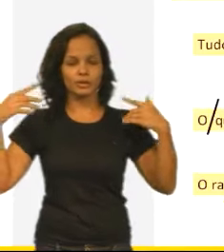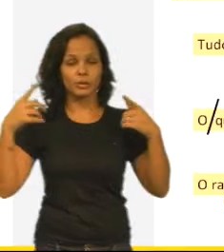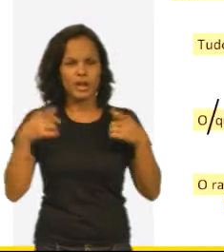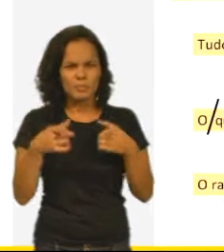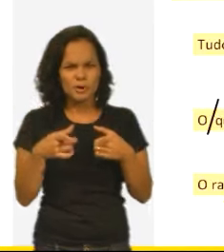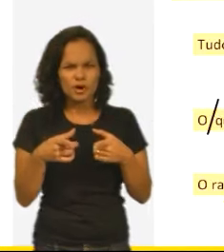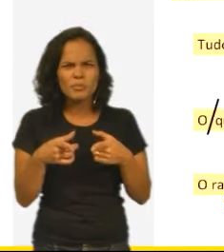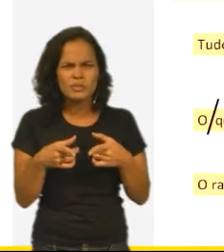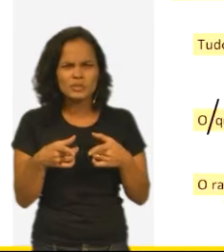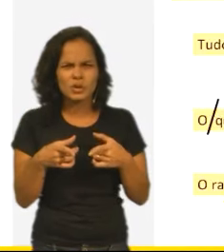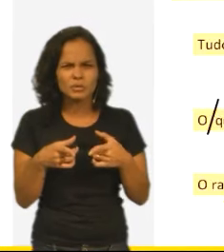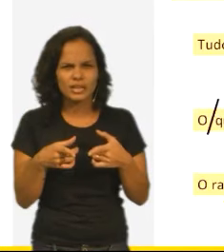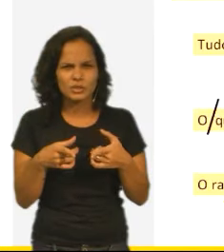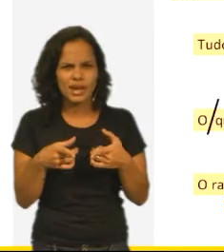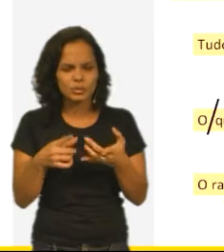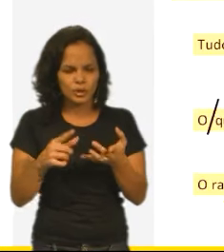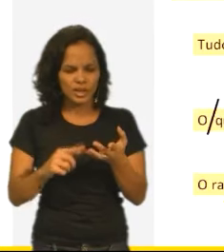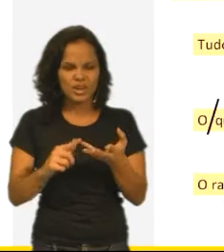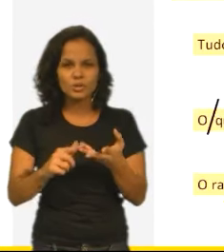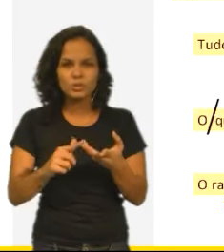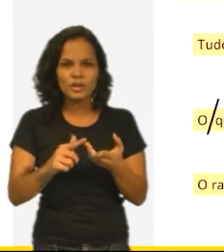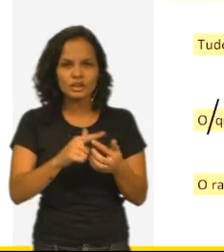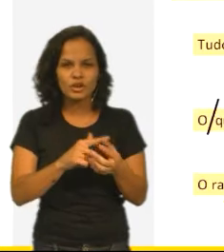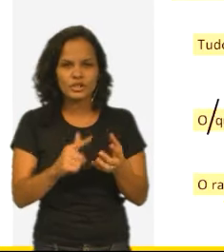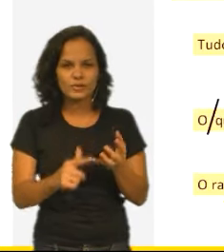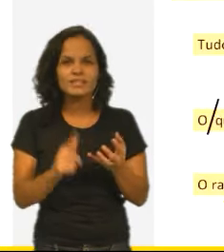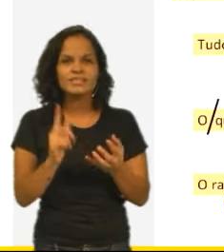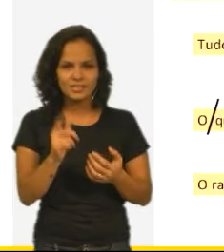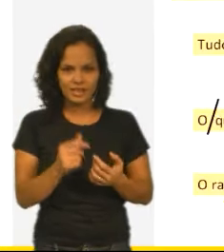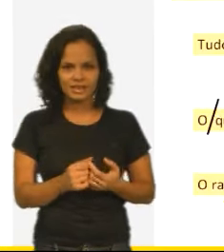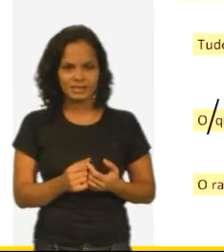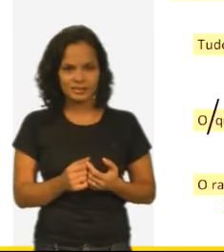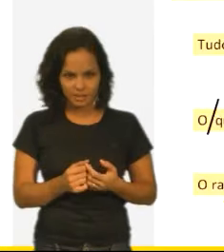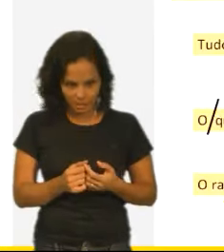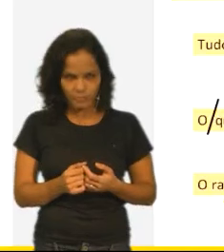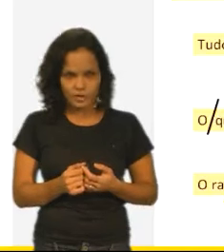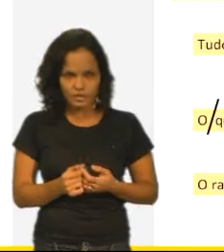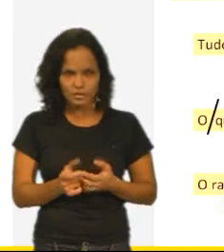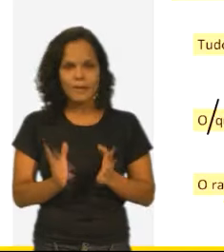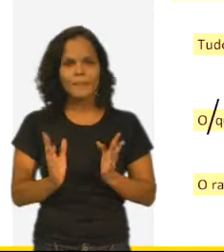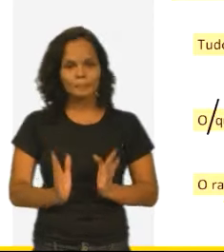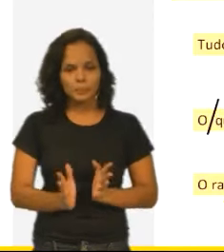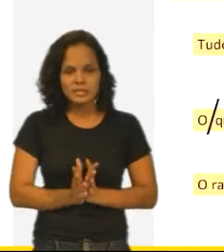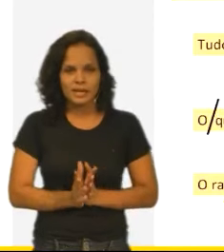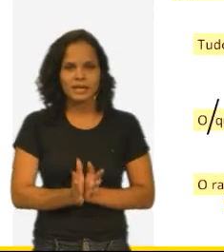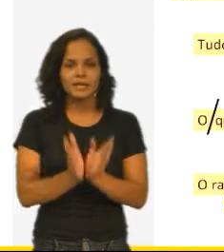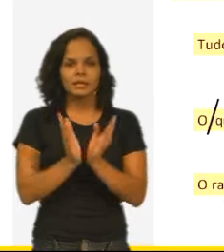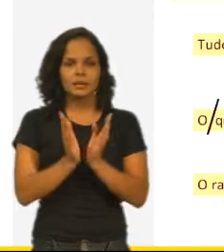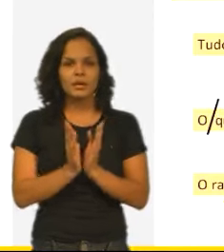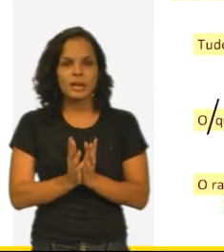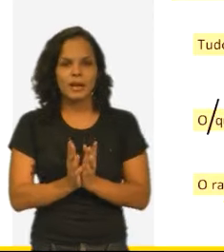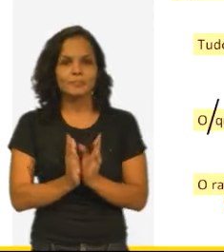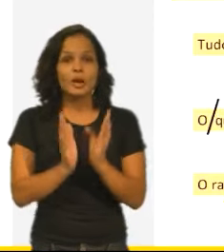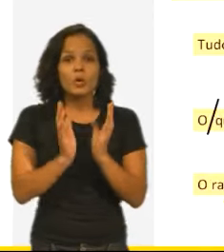ativando. Pronome pessoal do caso reto, eu, tu, ele, nós, vós e eles. Lembram disso? Pois é. Então, olha lá. O